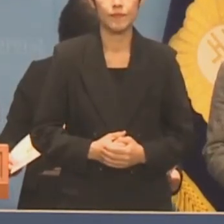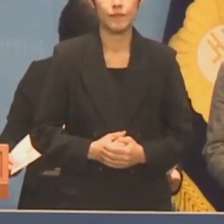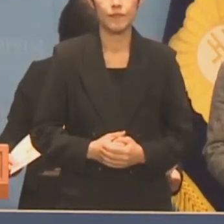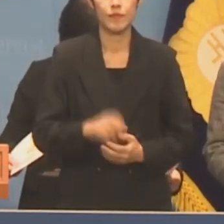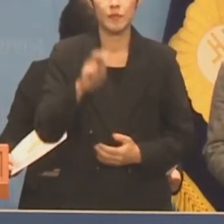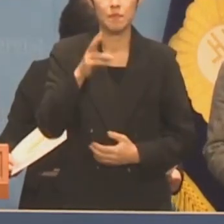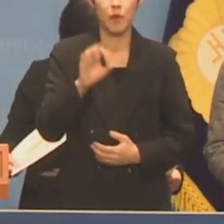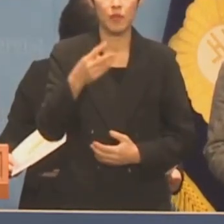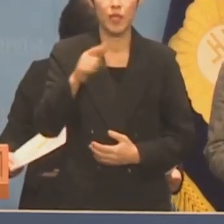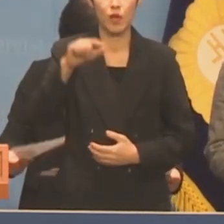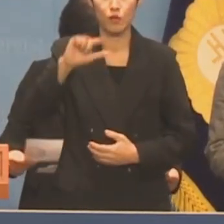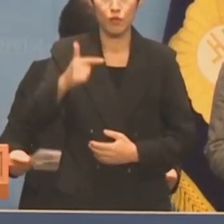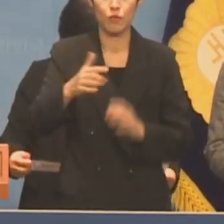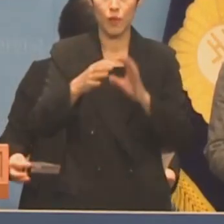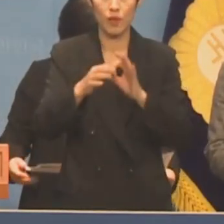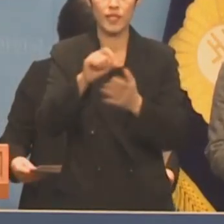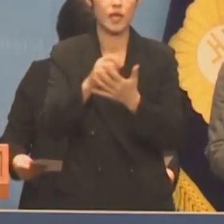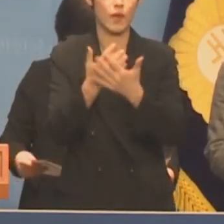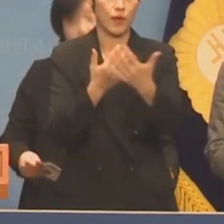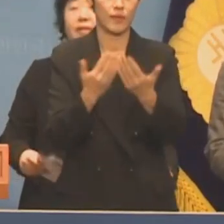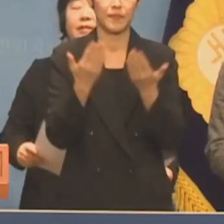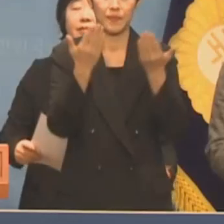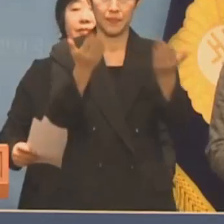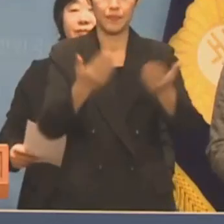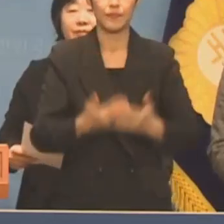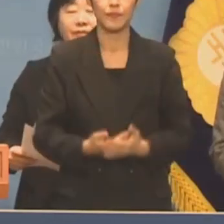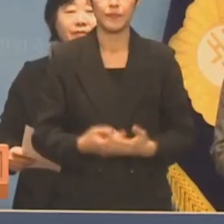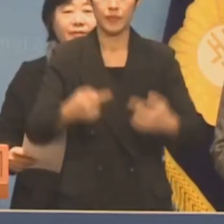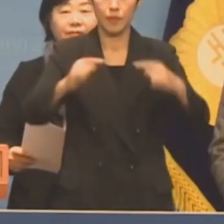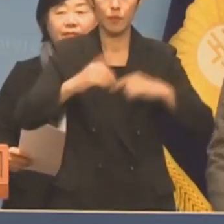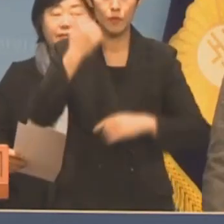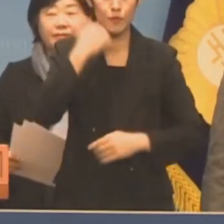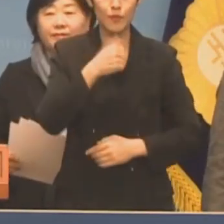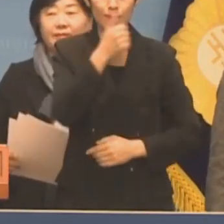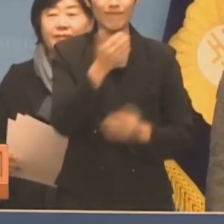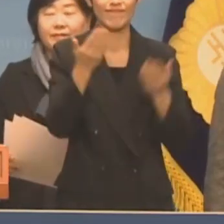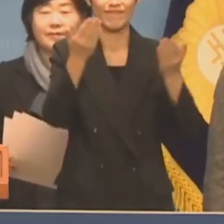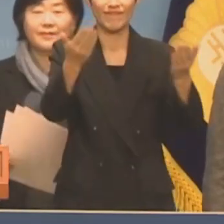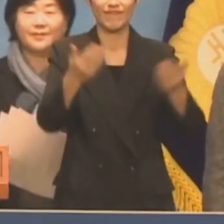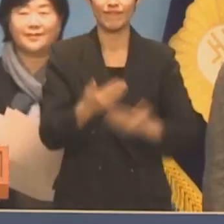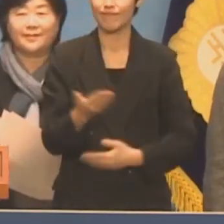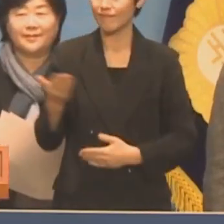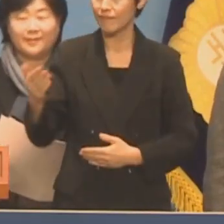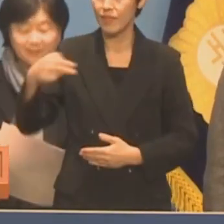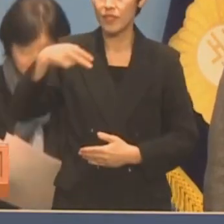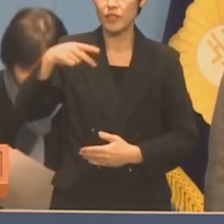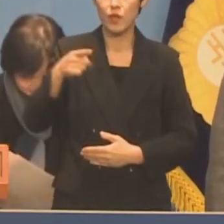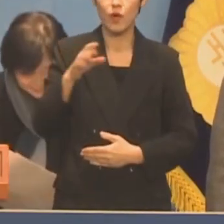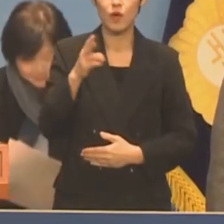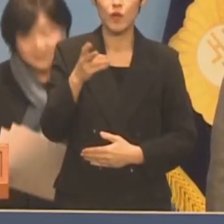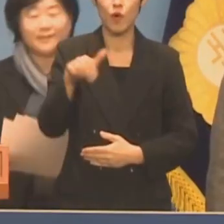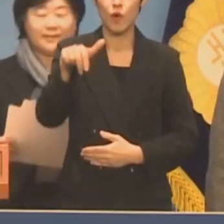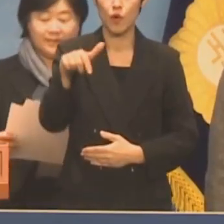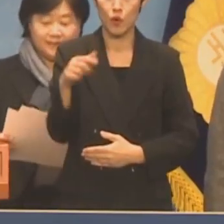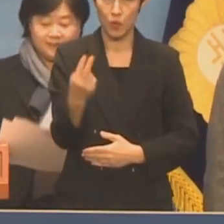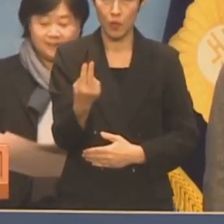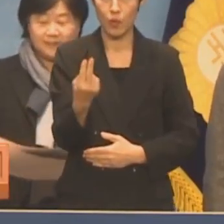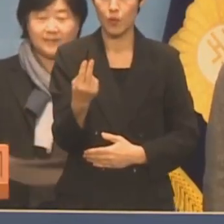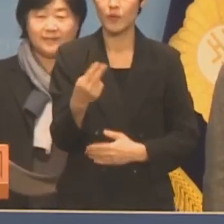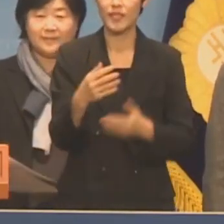관련된 기자회견을 하기 위해서 나왔는데 먼저 참석자 소개하겠습니다. 먼저 왼쪽에 서영교 진상조사단 위원장님 참석하셨습니다.